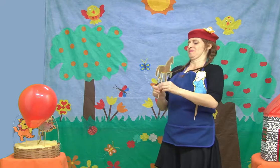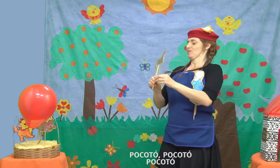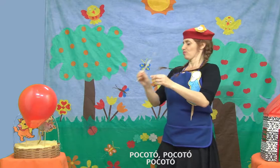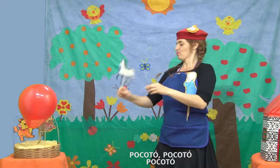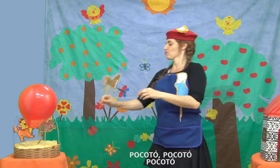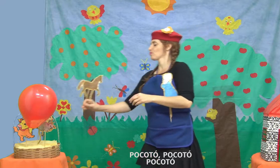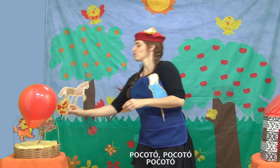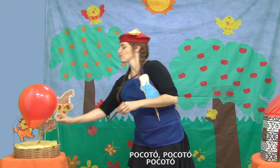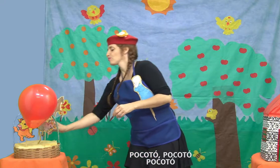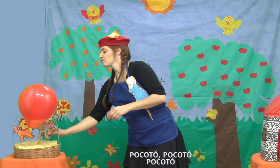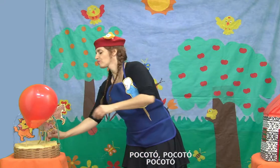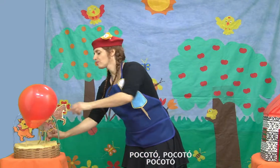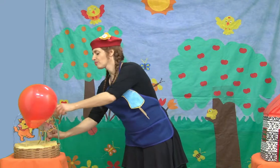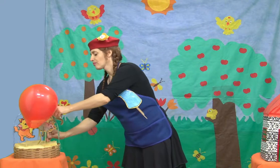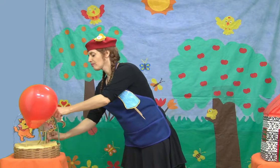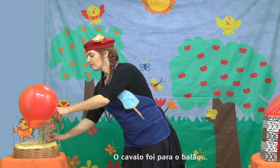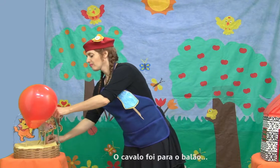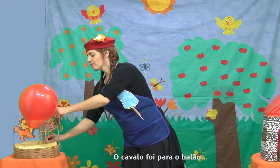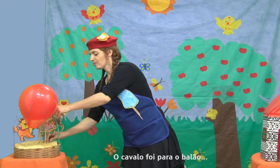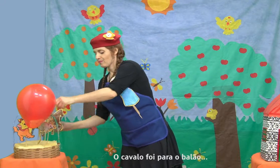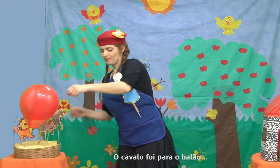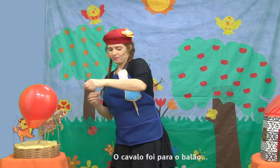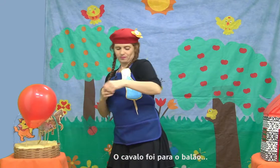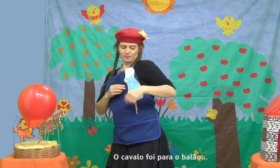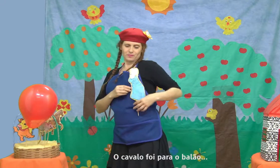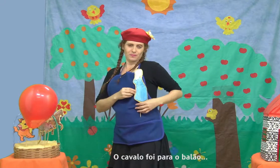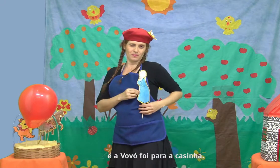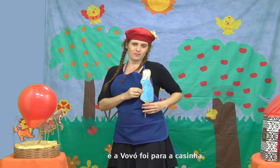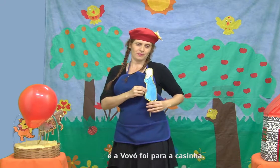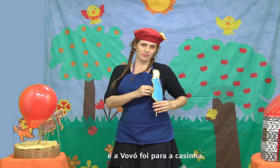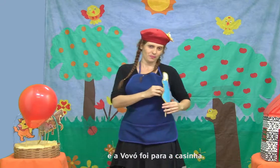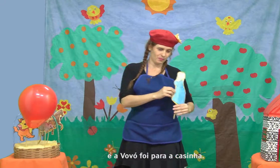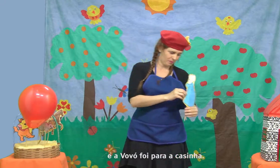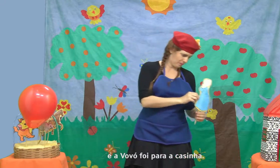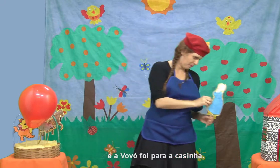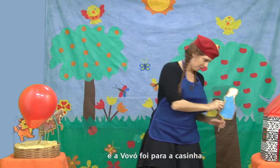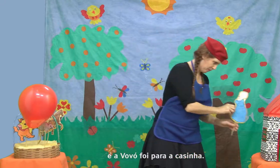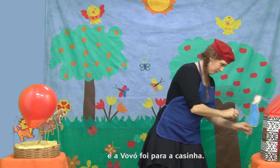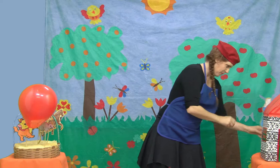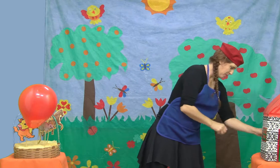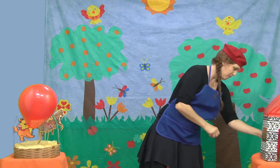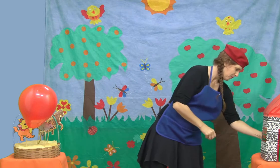seu cavalo foi para o banco ea vovó foi pra casinha